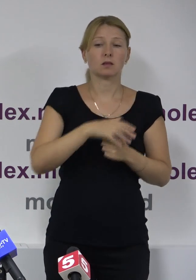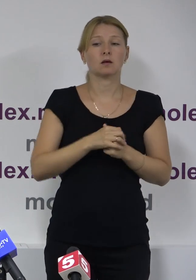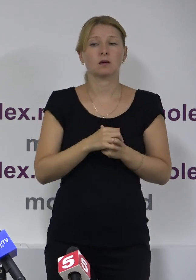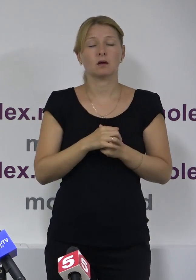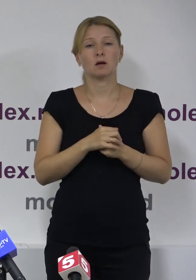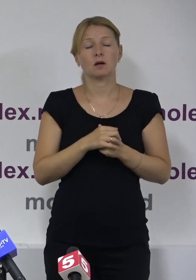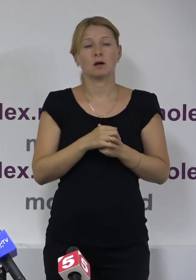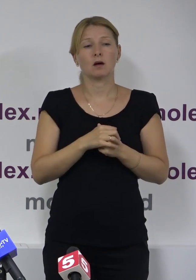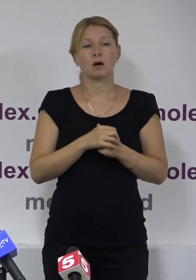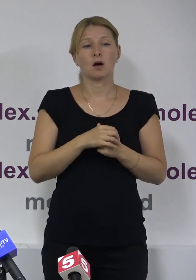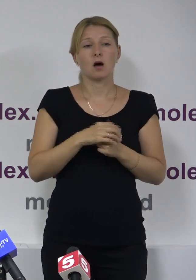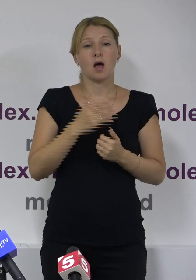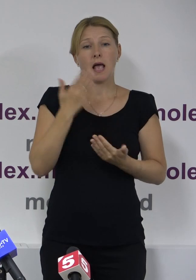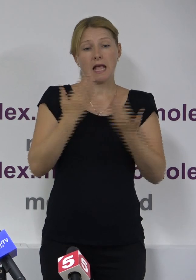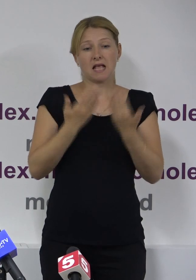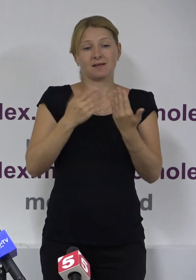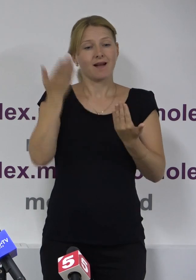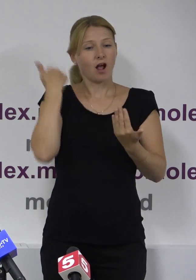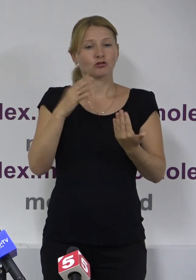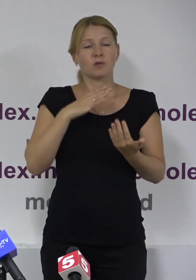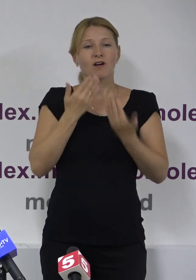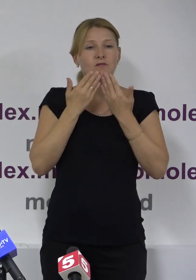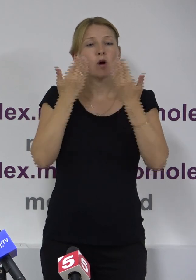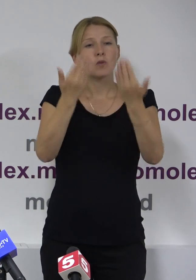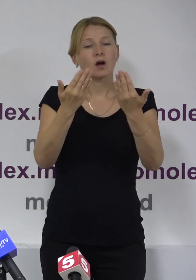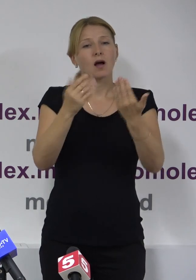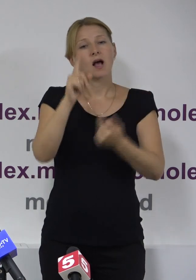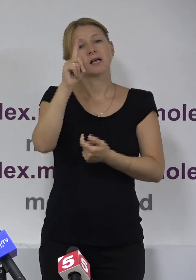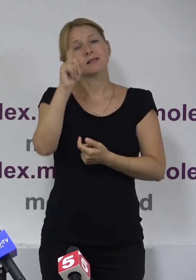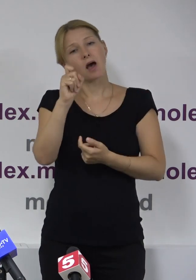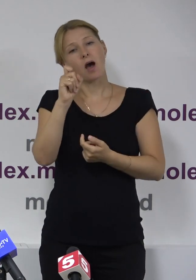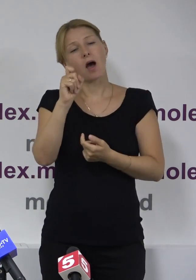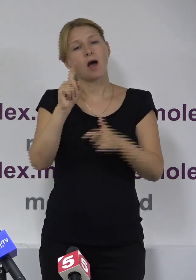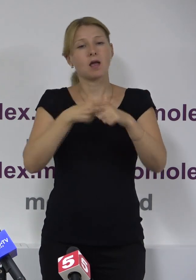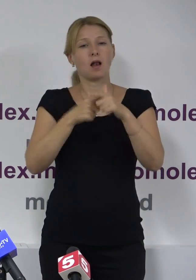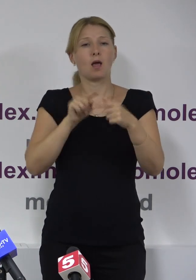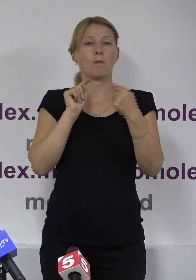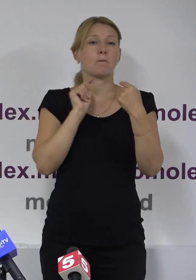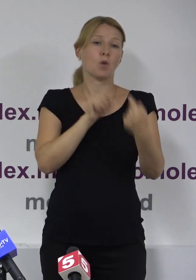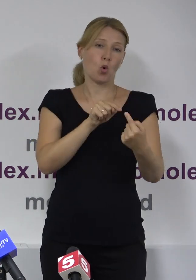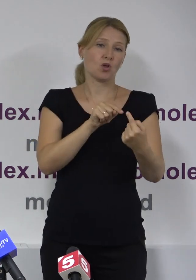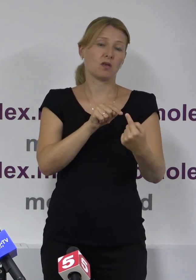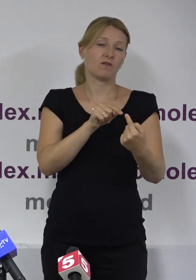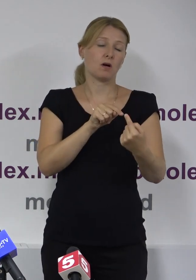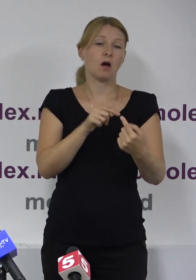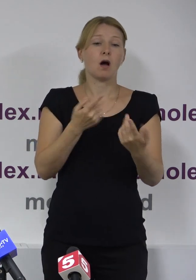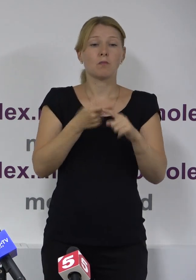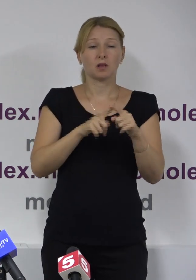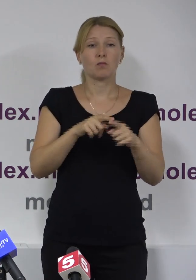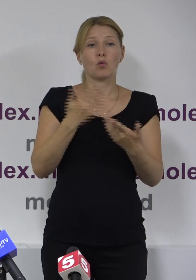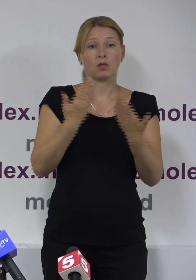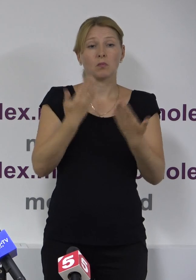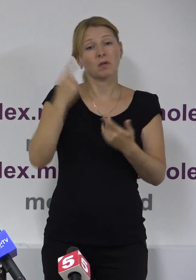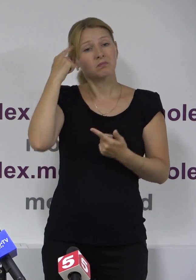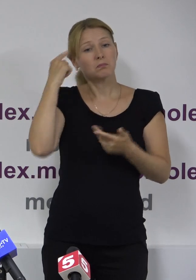republican, unde întrebarea era sunteți pentru, să răspunzi cu răspunsul pentru, ar fi fost o